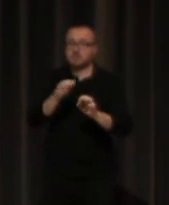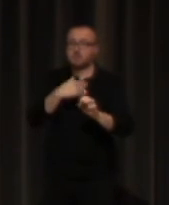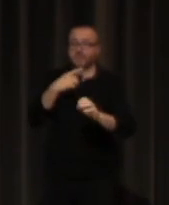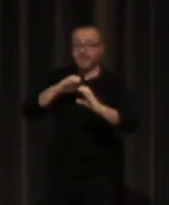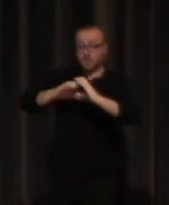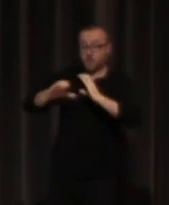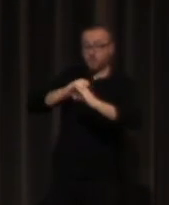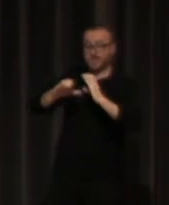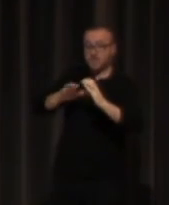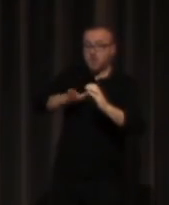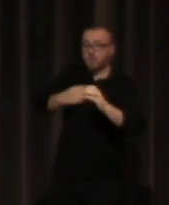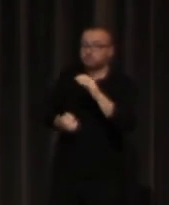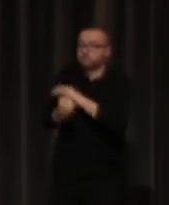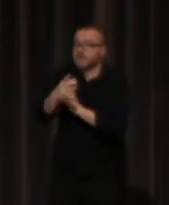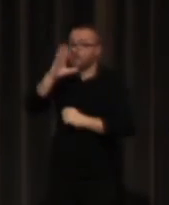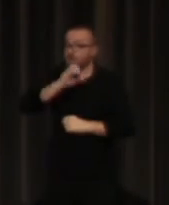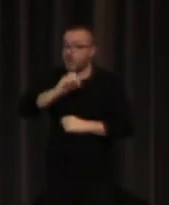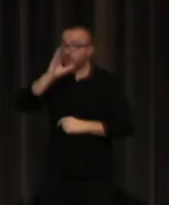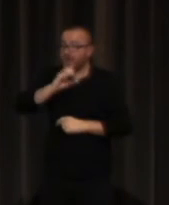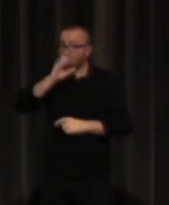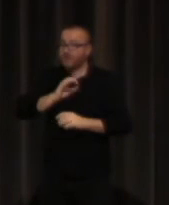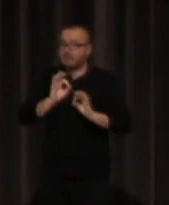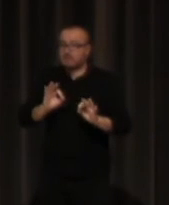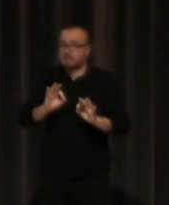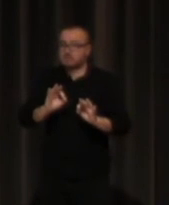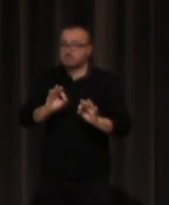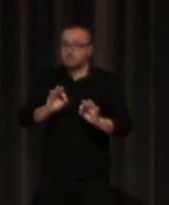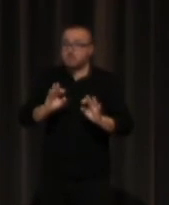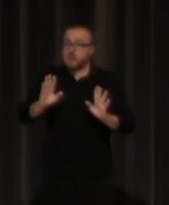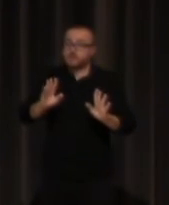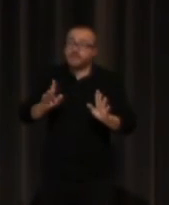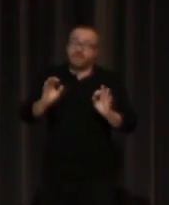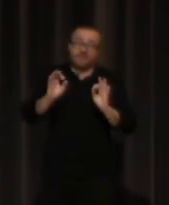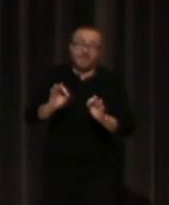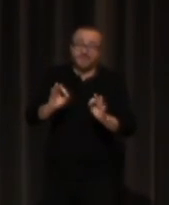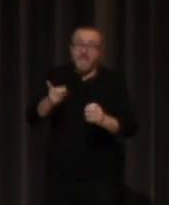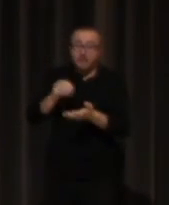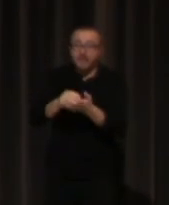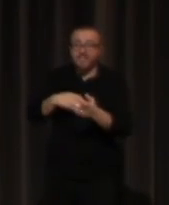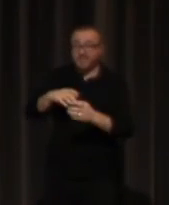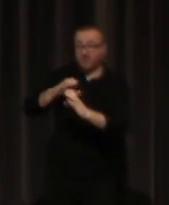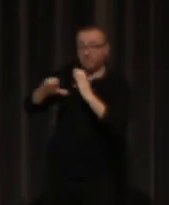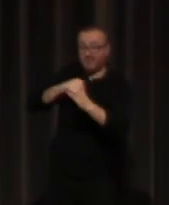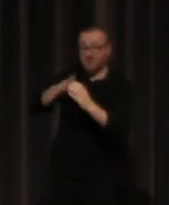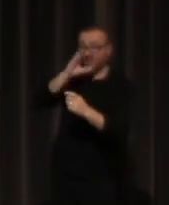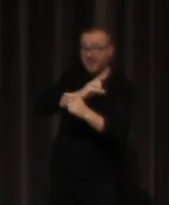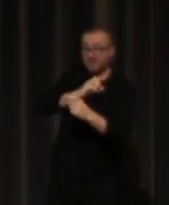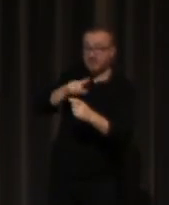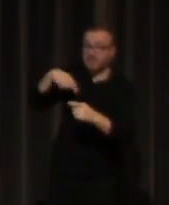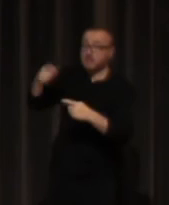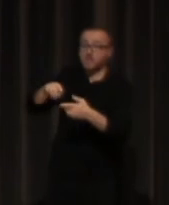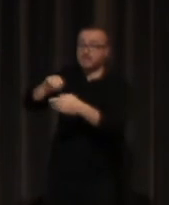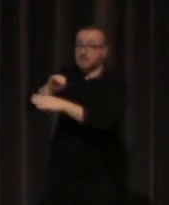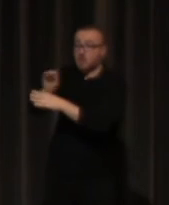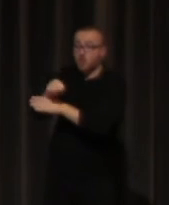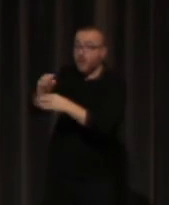els errors són possibles, són freqüents, i per desgràcia els errors molt sovint també són irreparables.